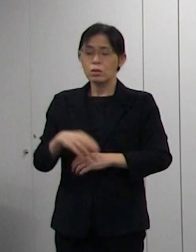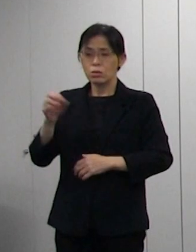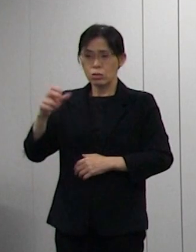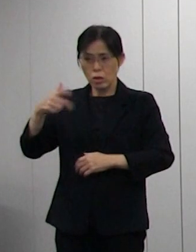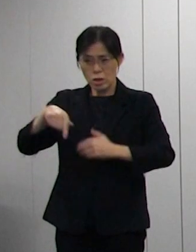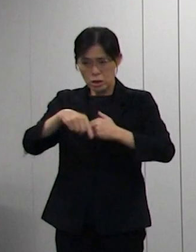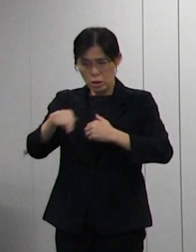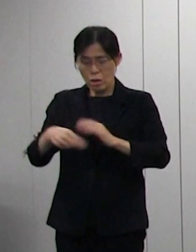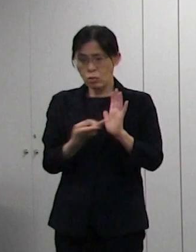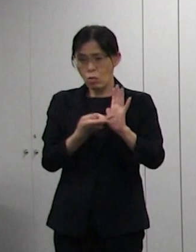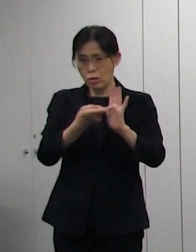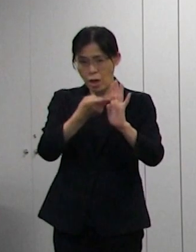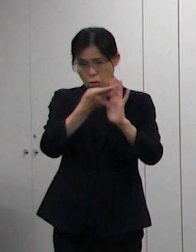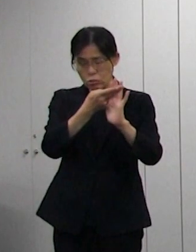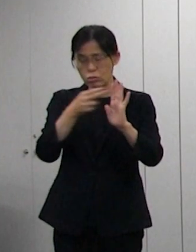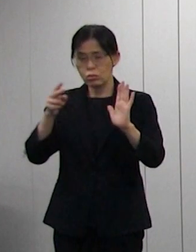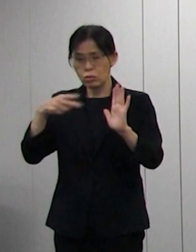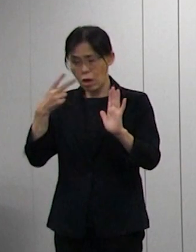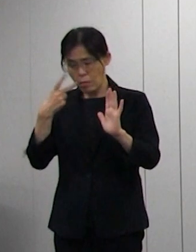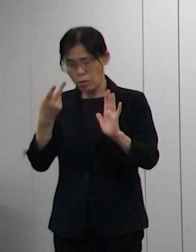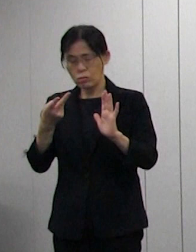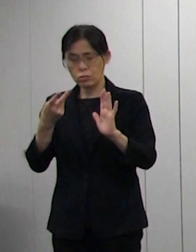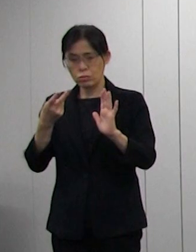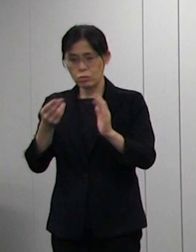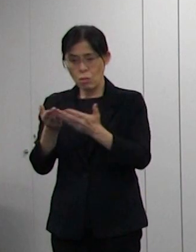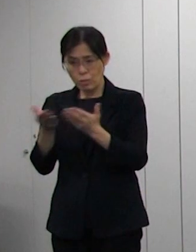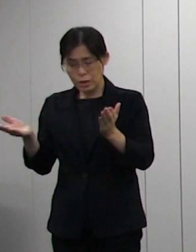施設や飲食店では